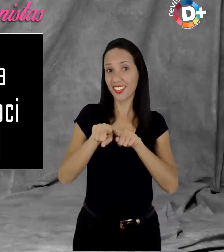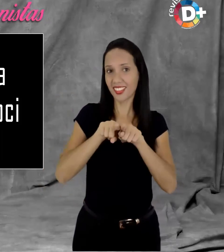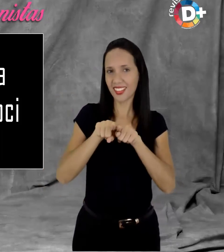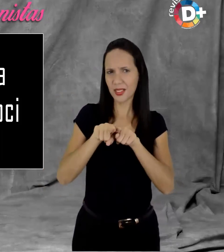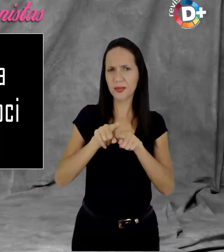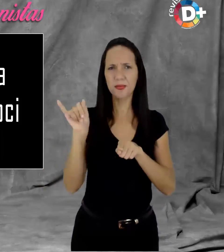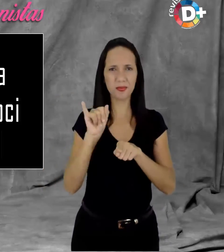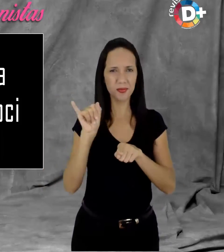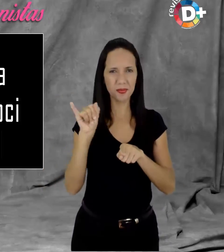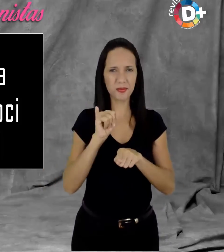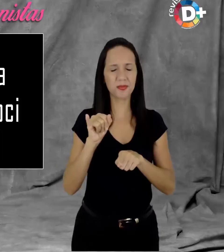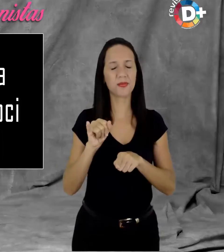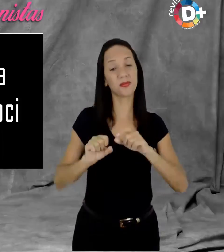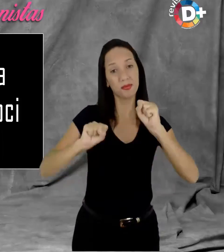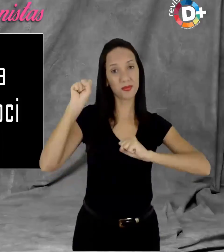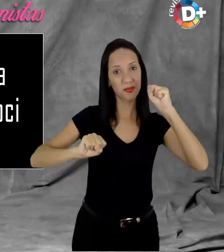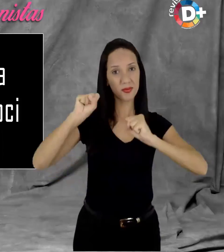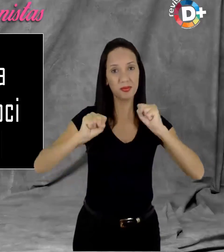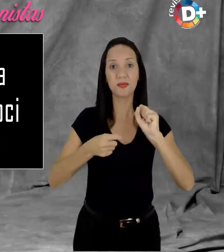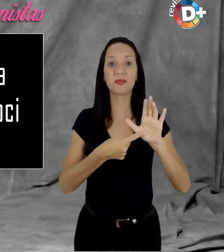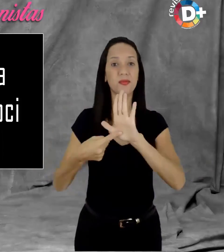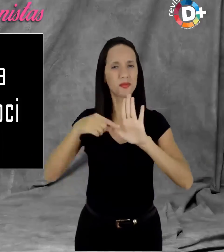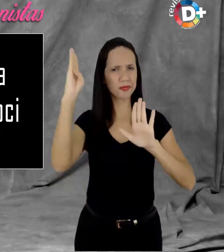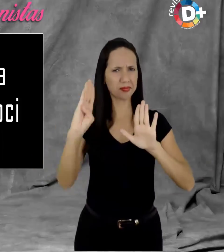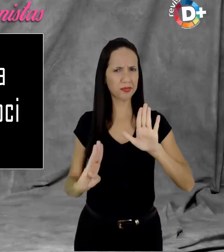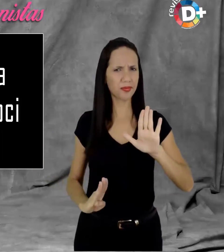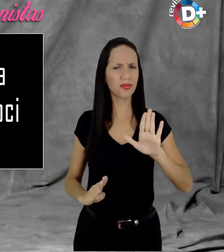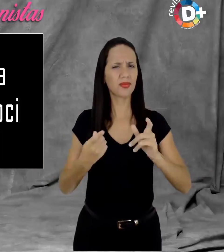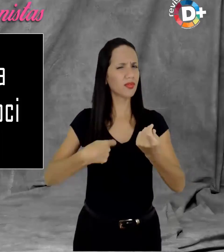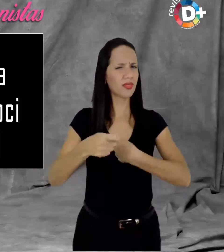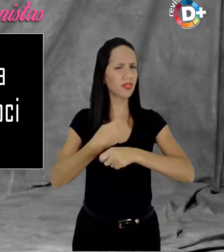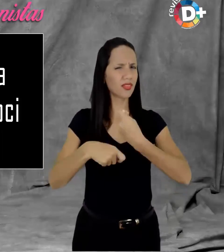irmãs empreendedoras que trouxeram ao Brasil um ramo de negócio no qual ninguém